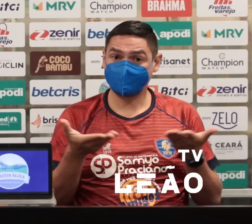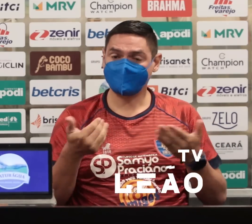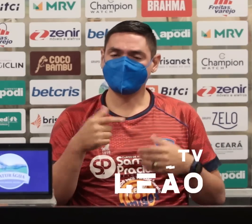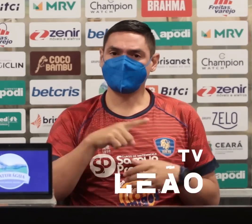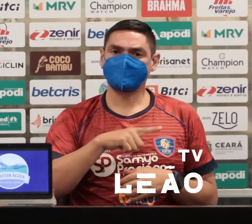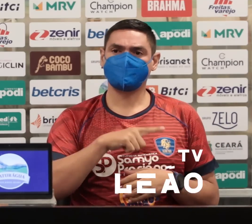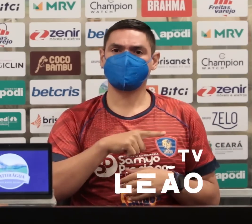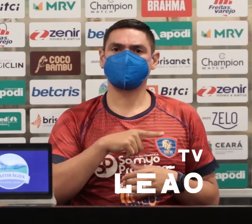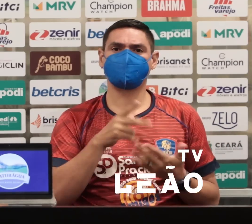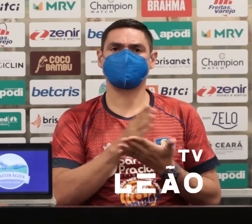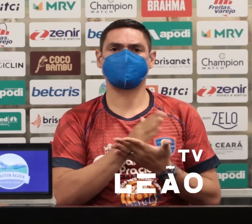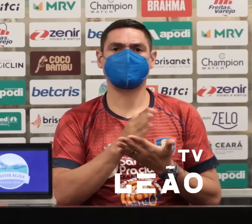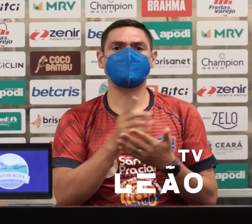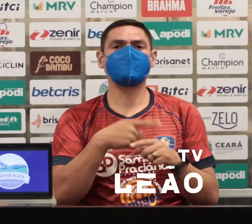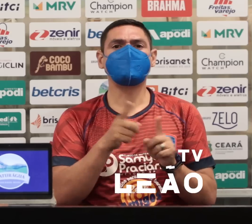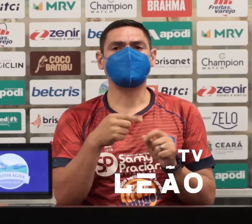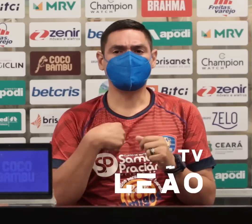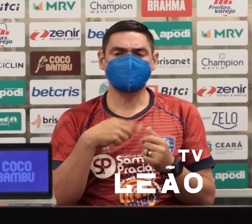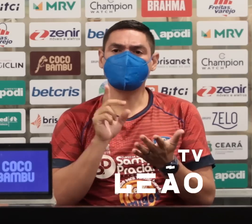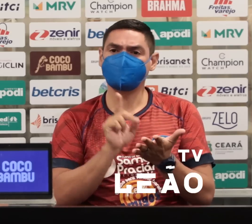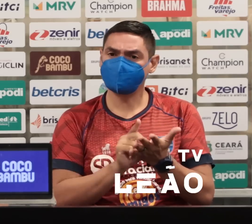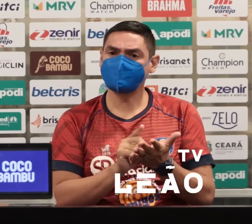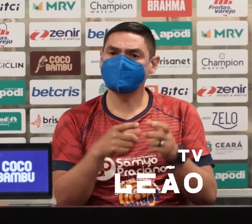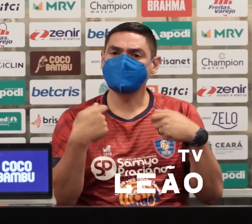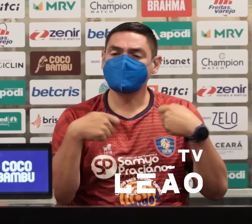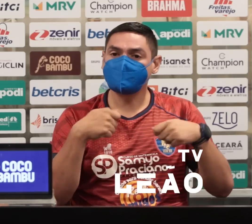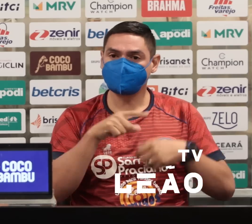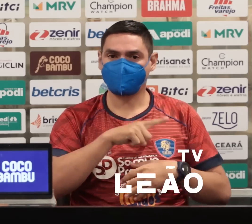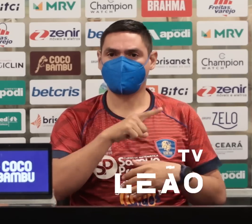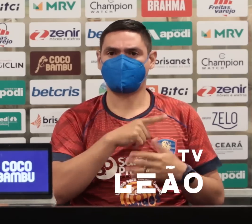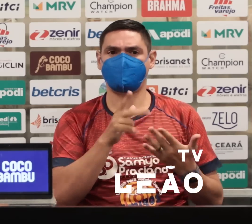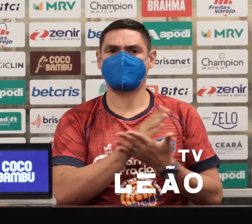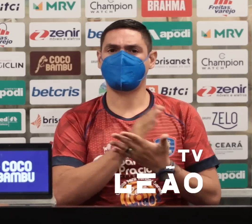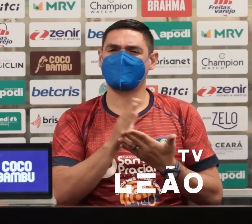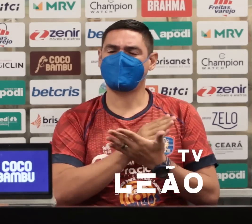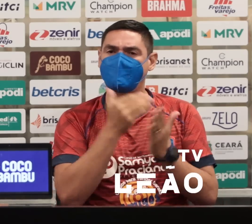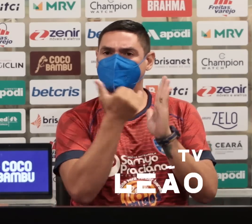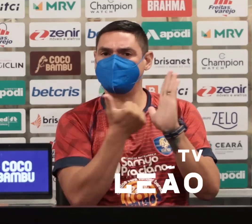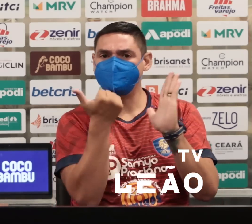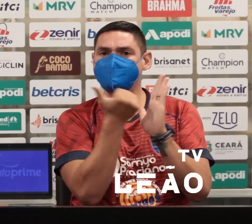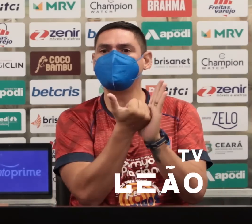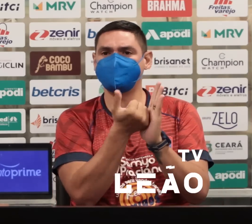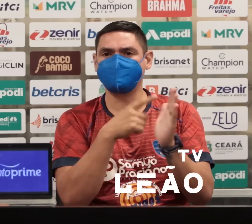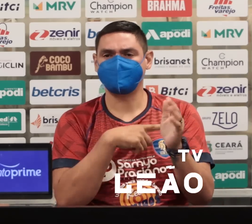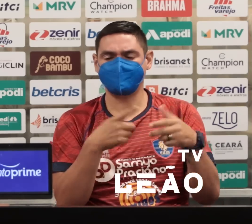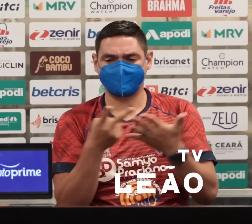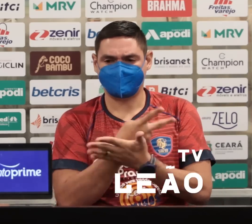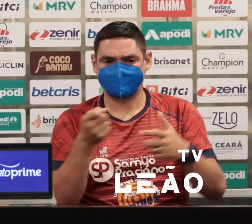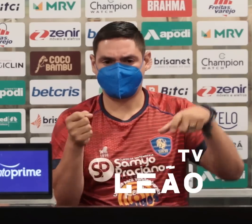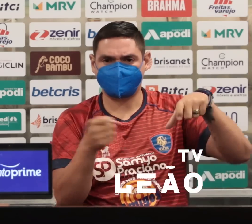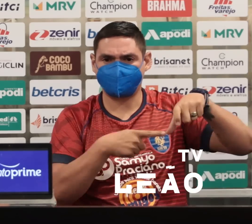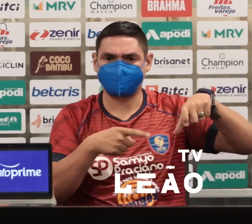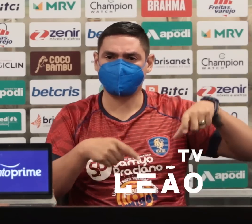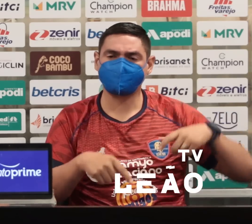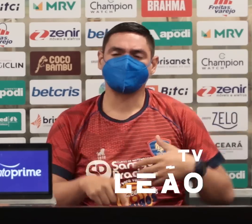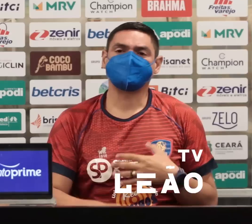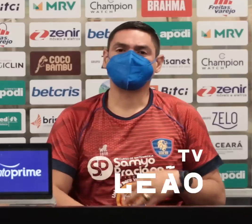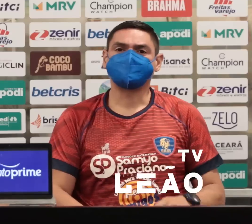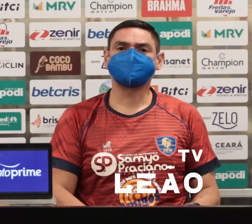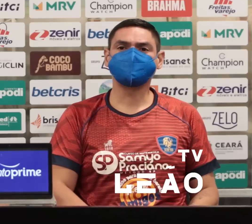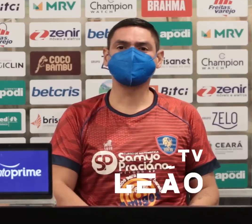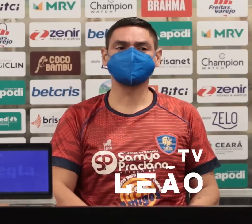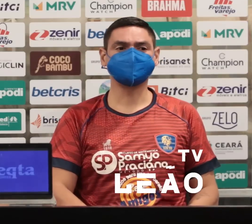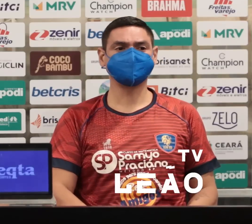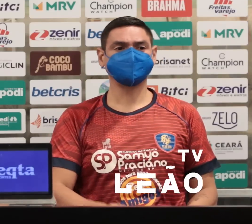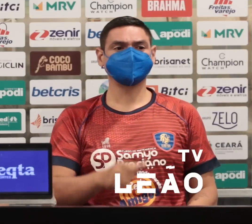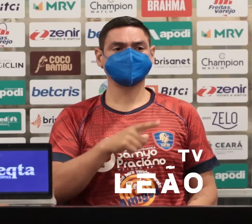situaciones, pero yo necesito que Ochimi cree situaciones mucho más claras de gol. Tem dois jogadores do seu